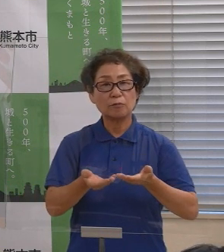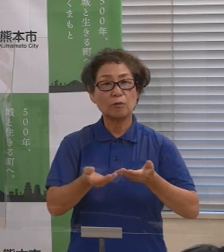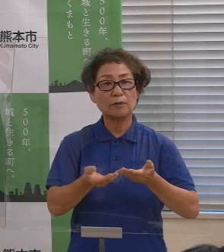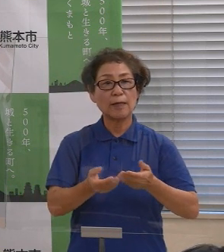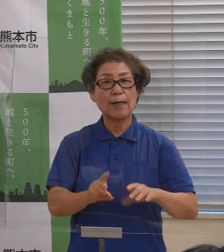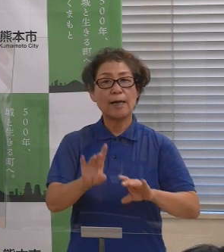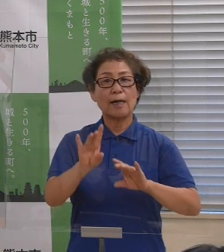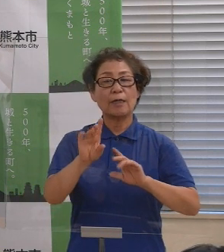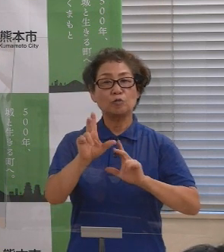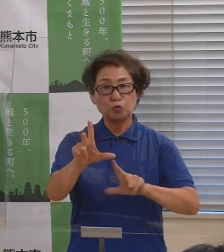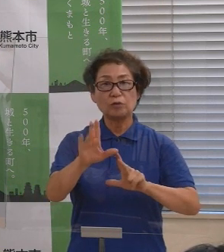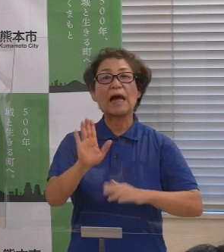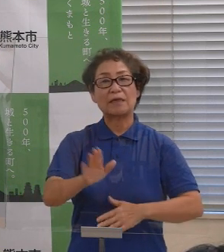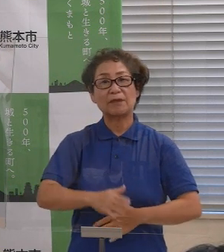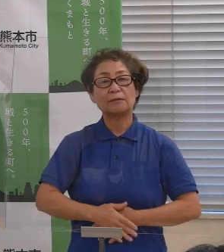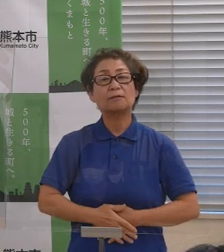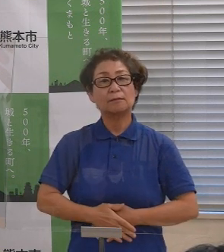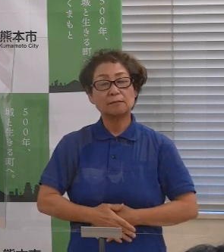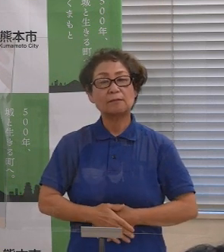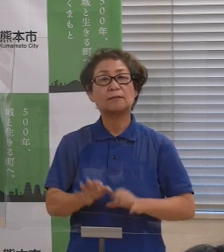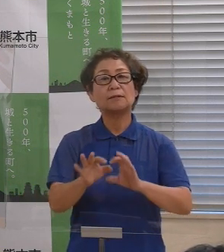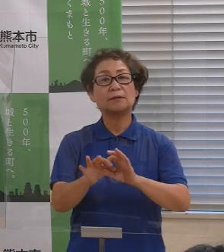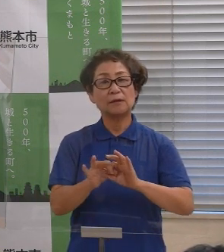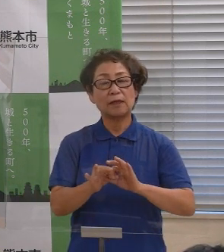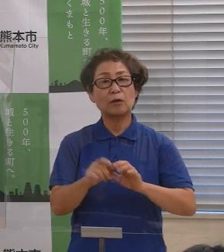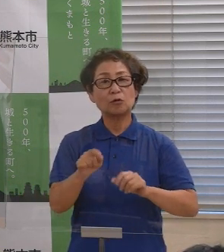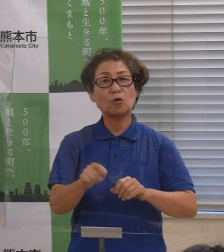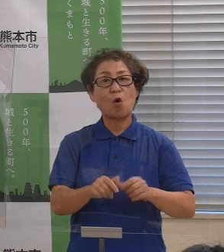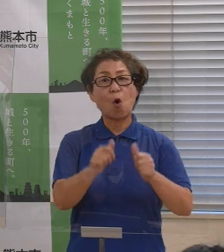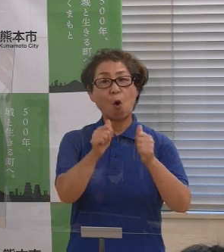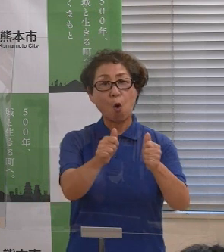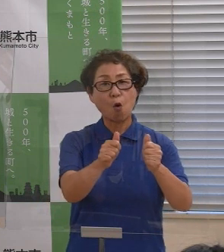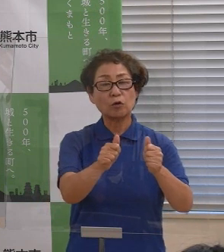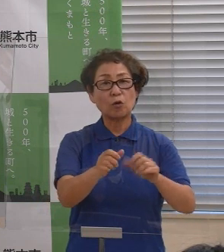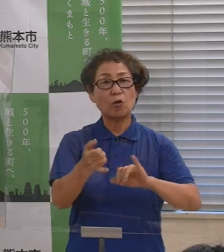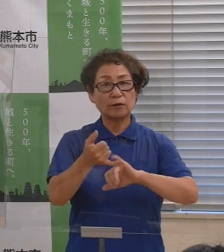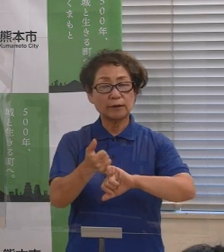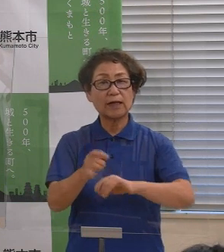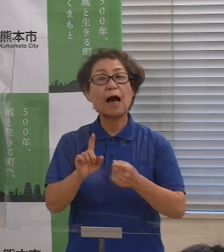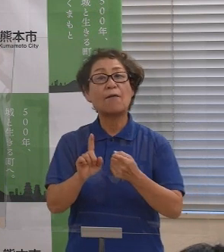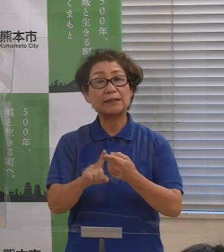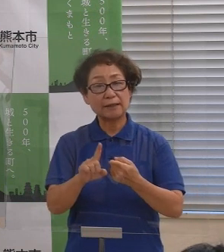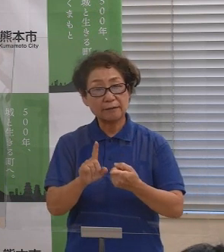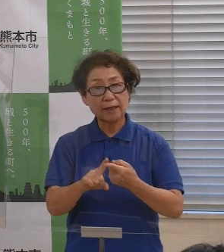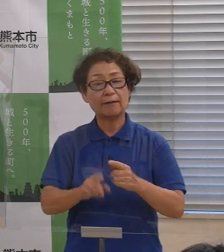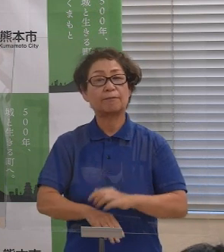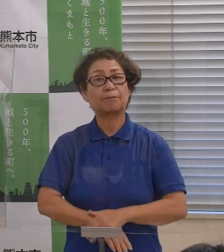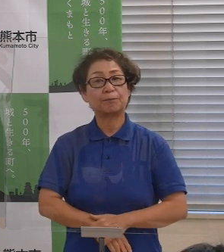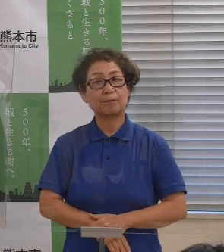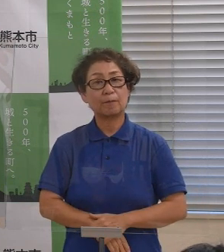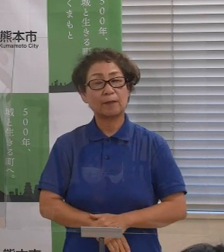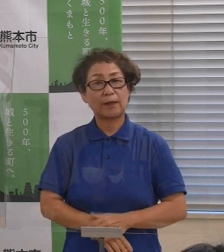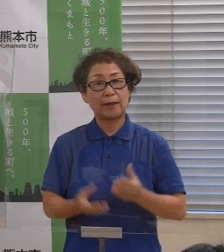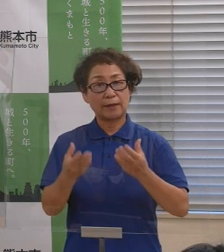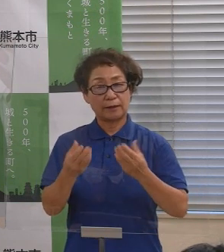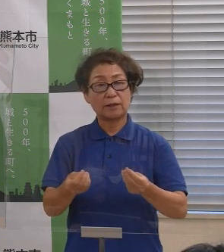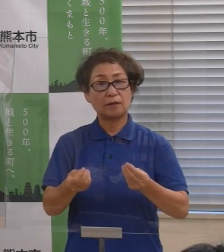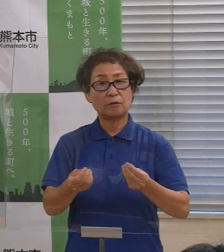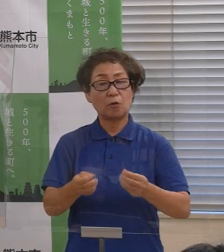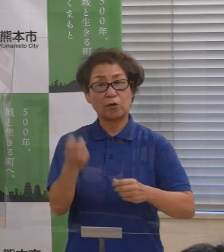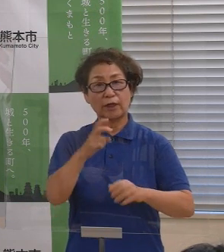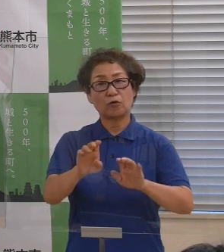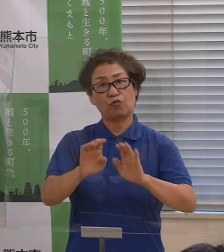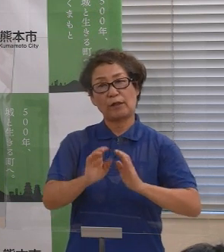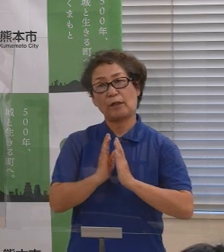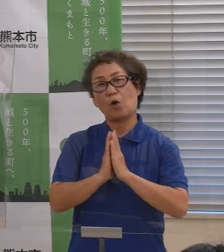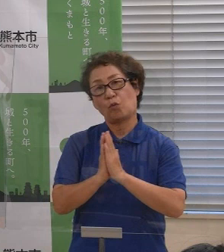った規定がございます。ですのでそういった法の規定に基づいてですね、しっかり検査を受